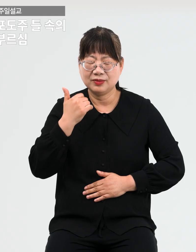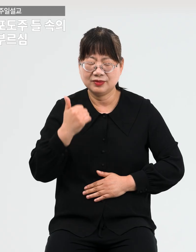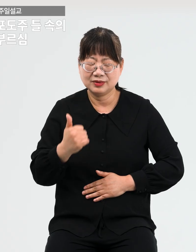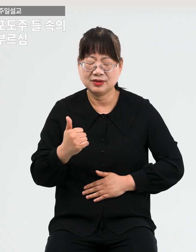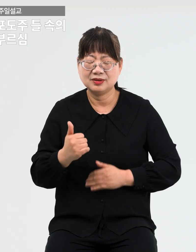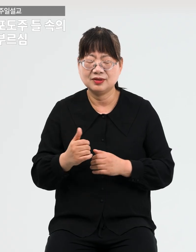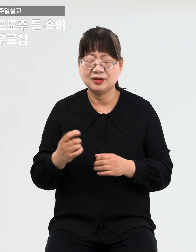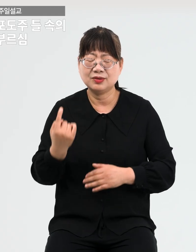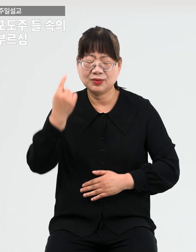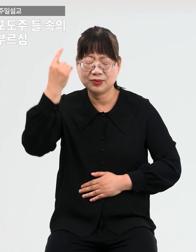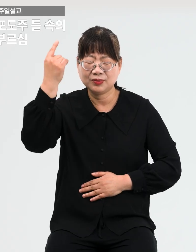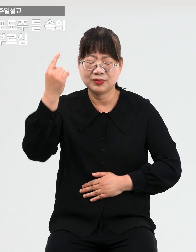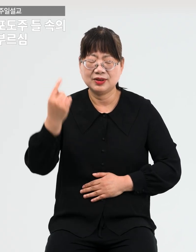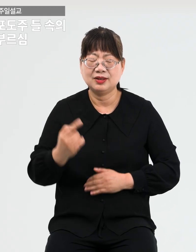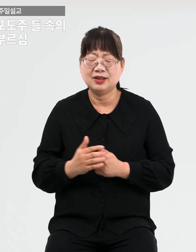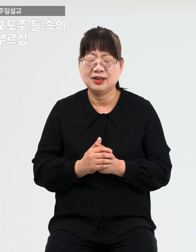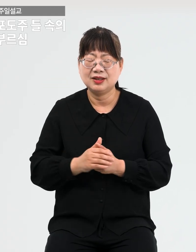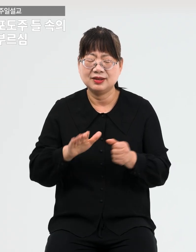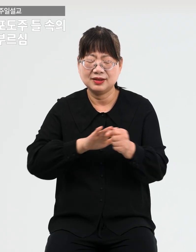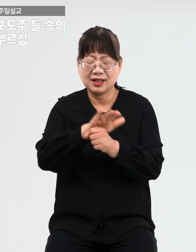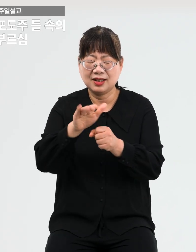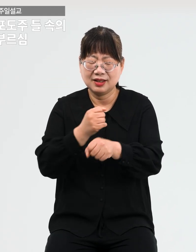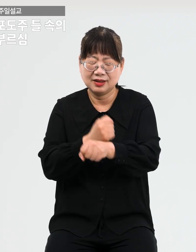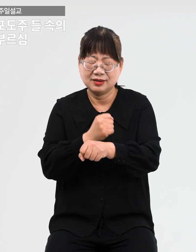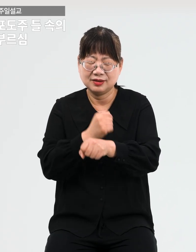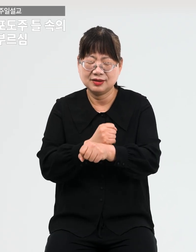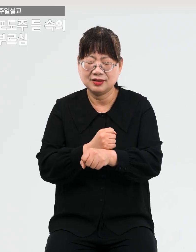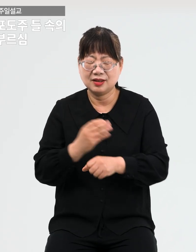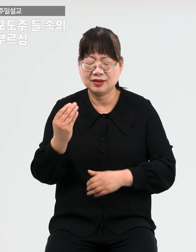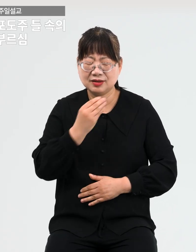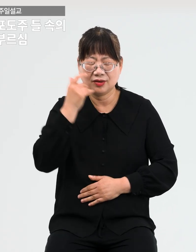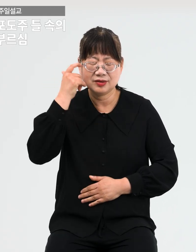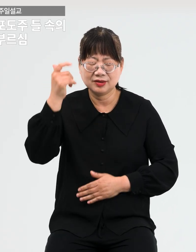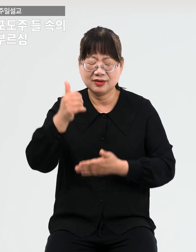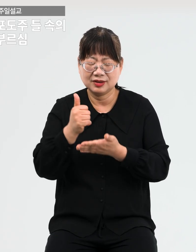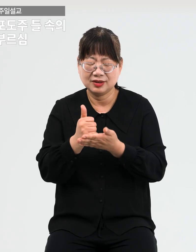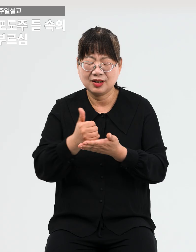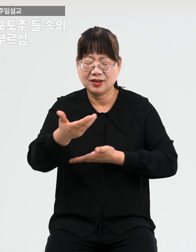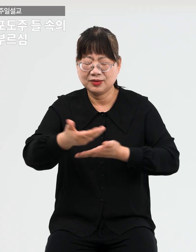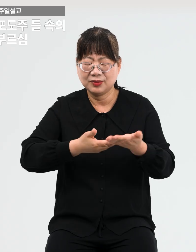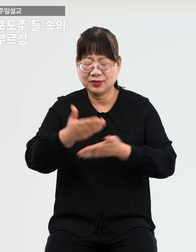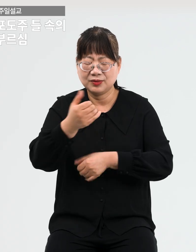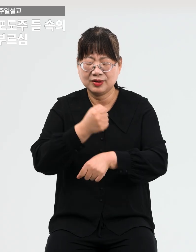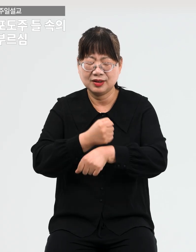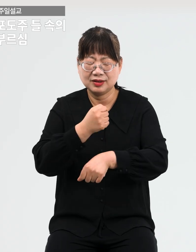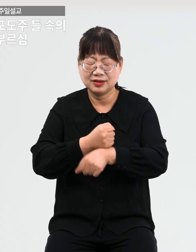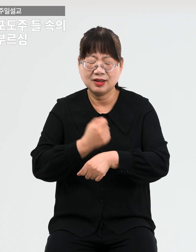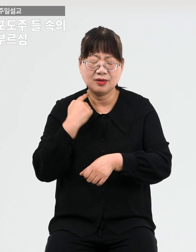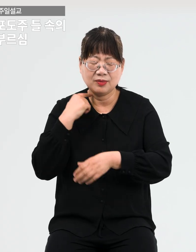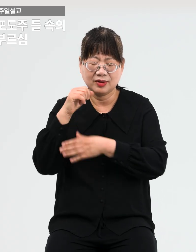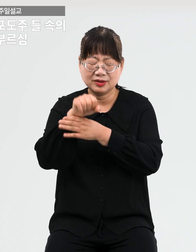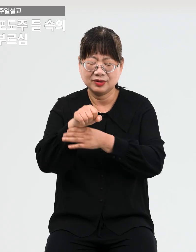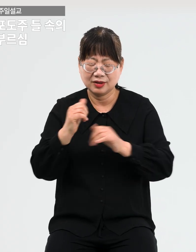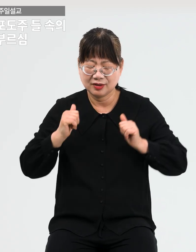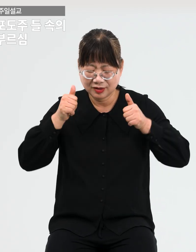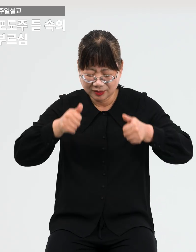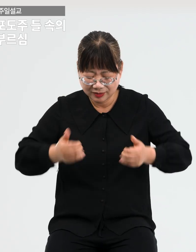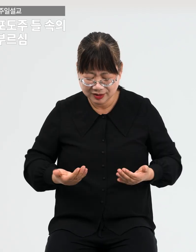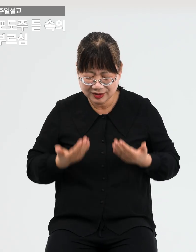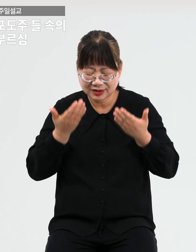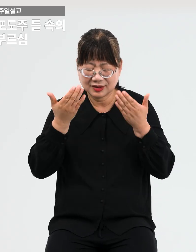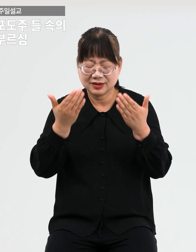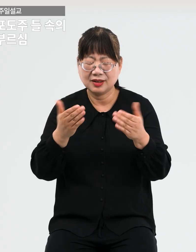아버지의 높고 높으신 사랑하심과 성령님의 교통하심이 머리 숙여 경배를